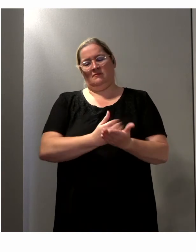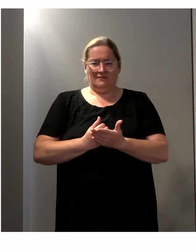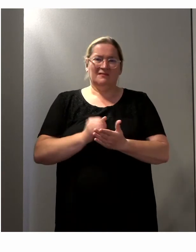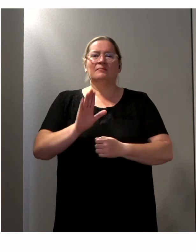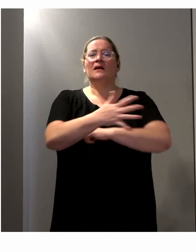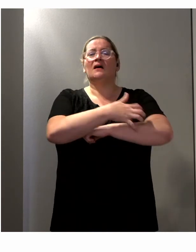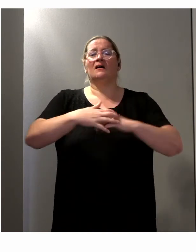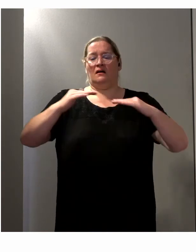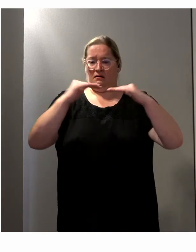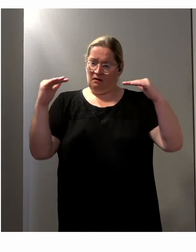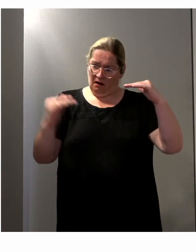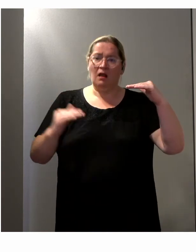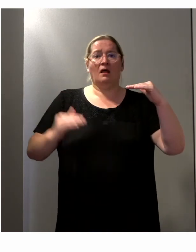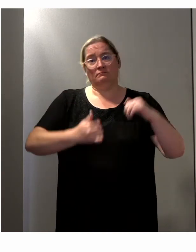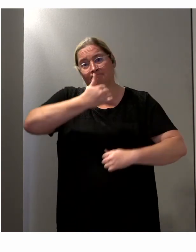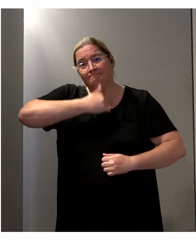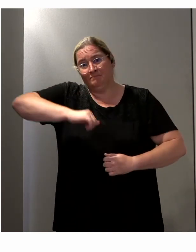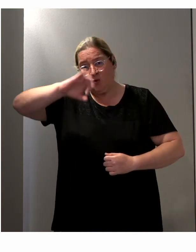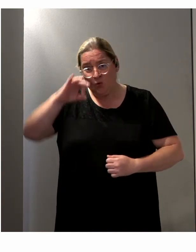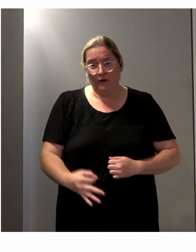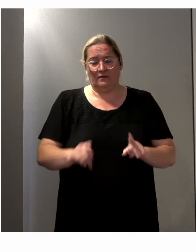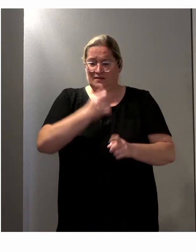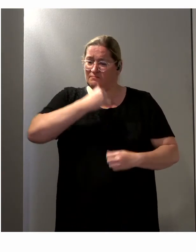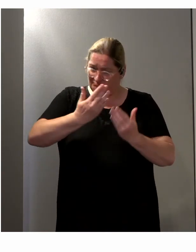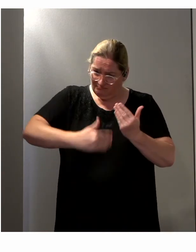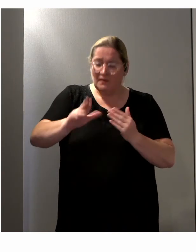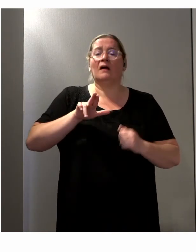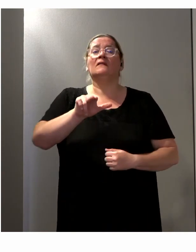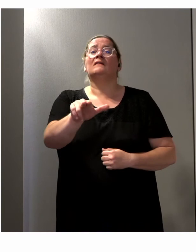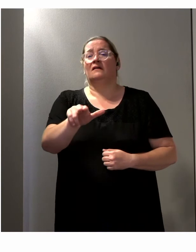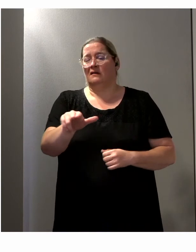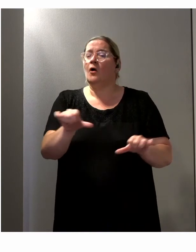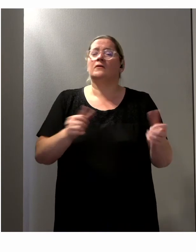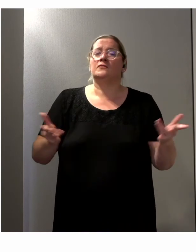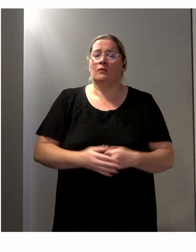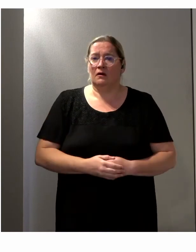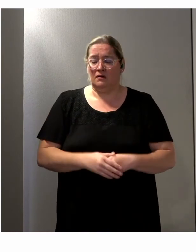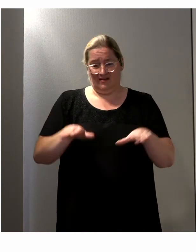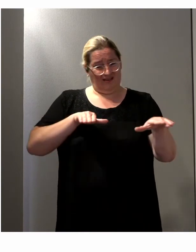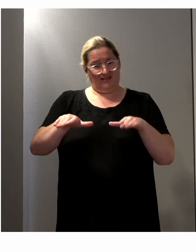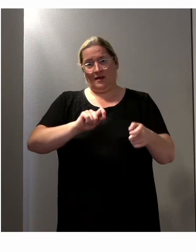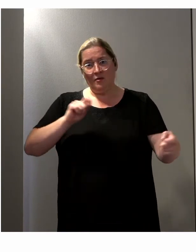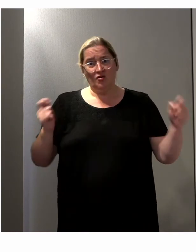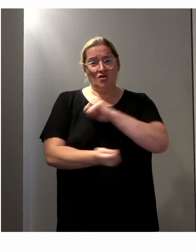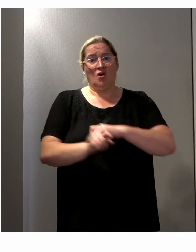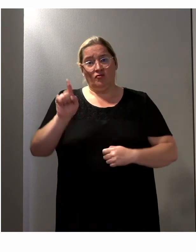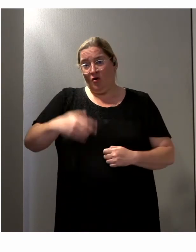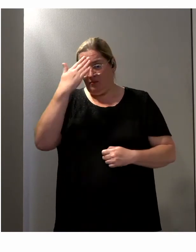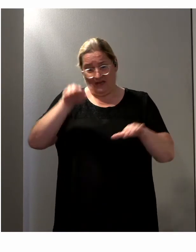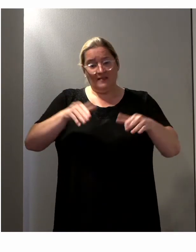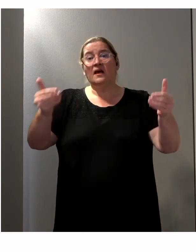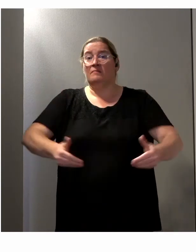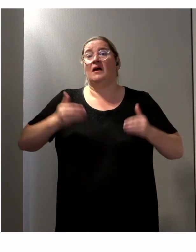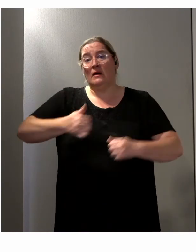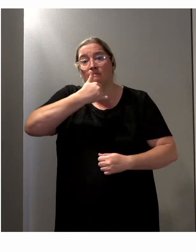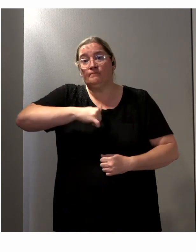elles resteront condamnées à vivre sous le seuil de pauvreté tant qu'on n'aura pas changé ce système. Parce que,